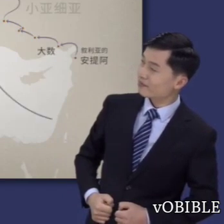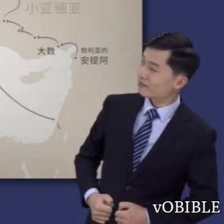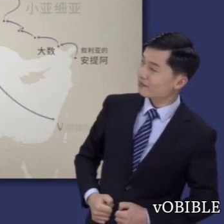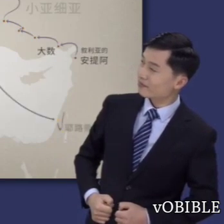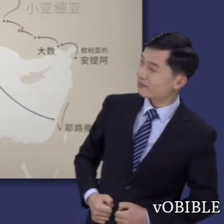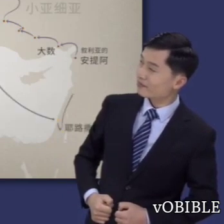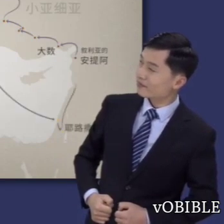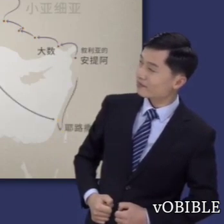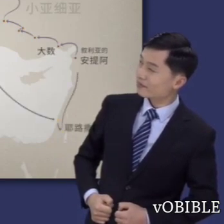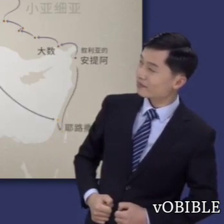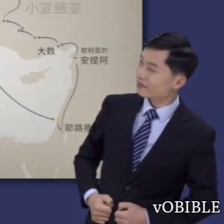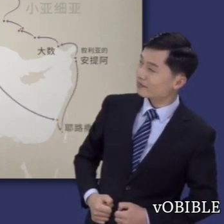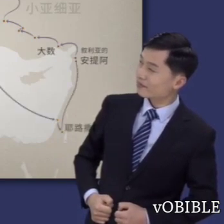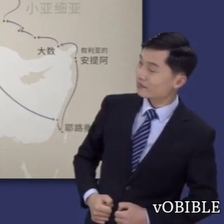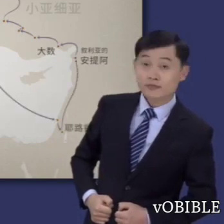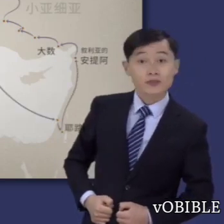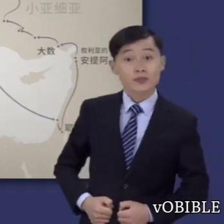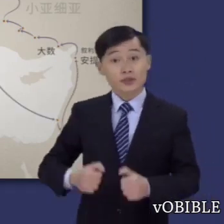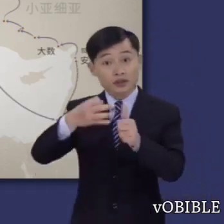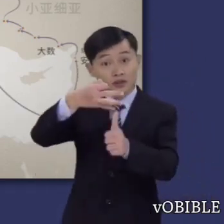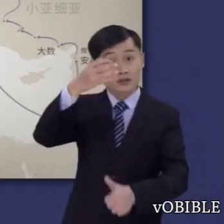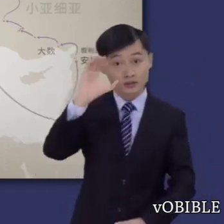细亚，也造访马其顿和希腊。